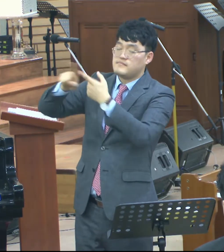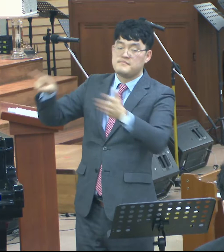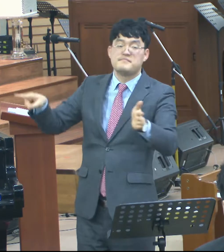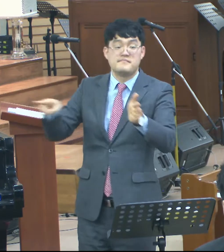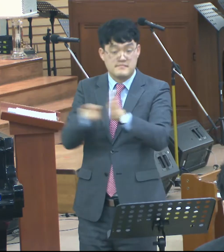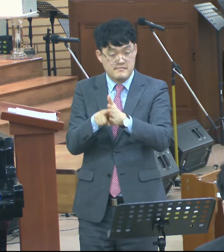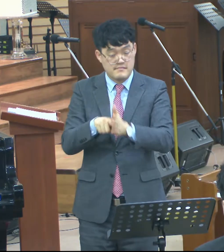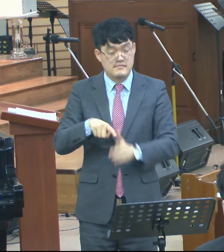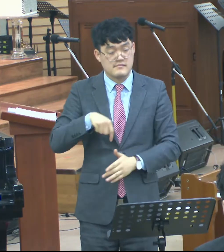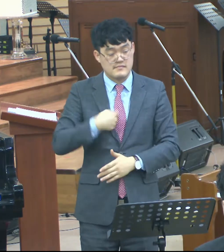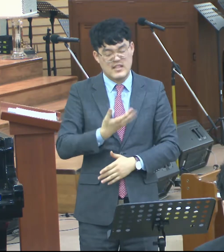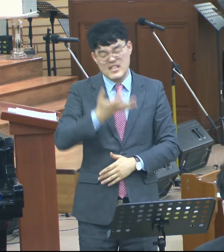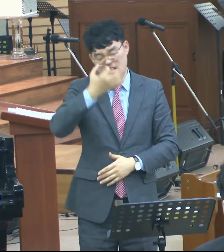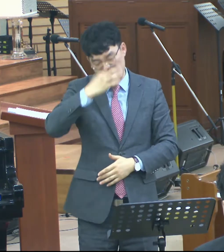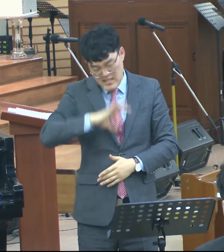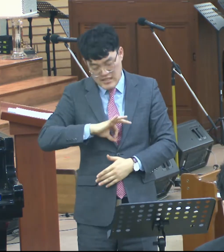이익을 위한 믿음으로 변질되는 거죠.